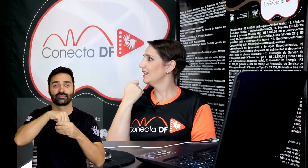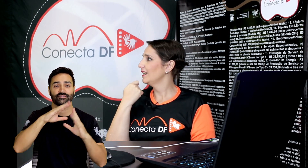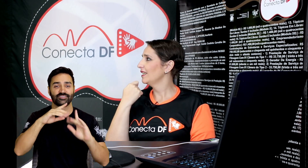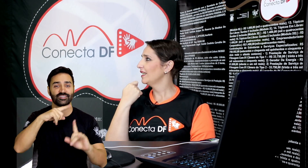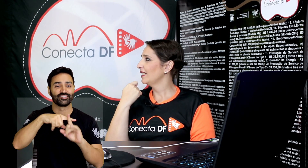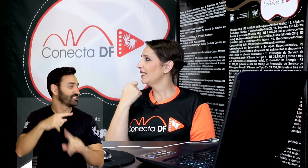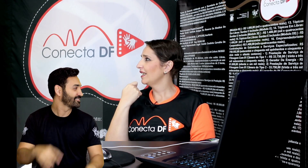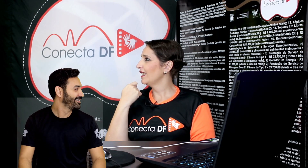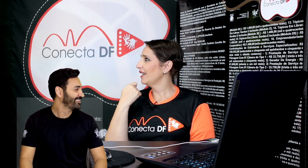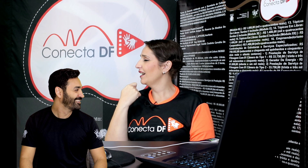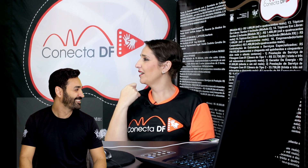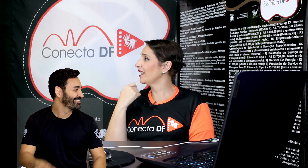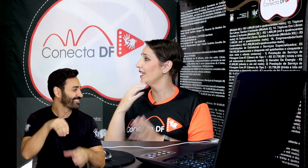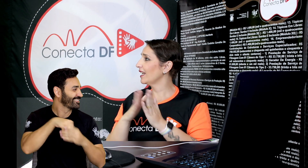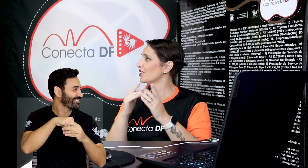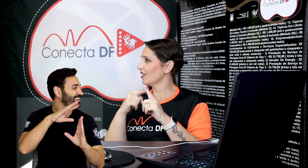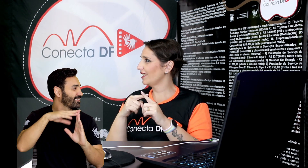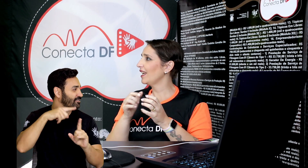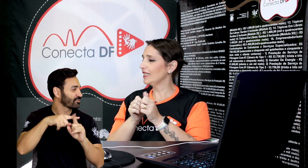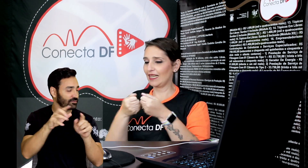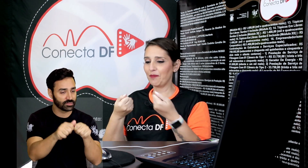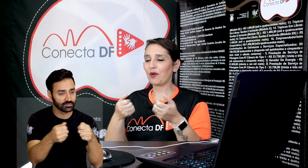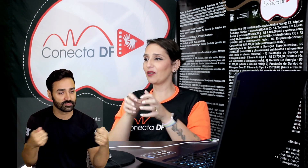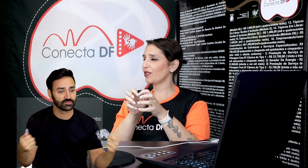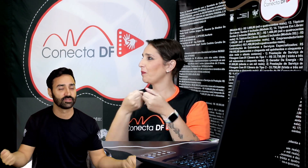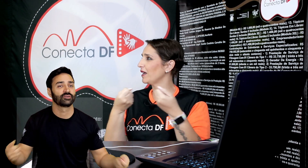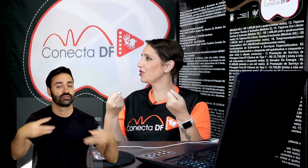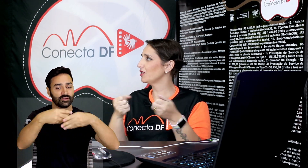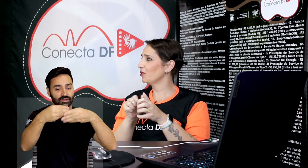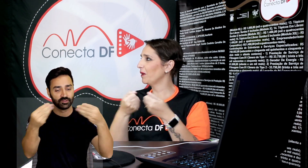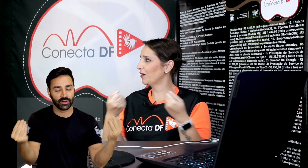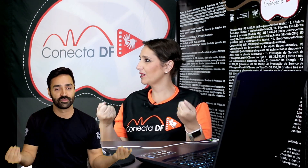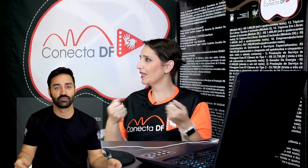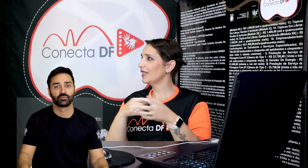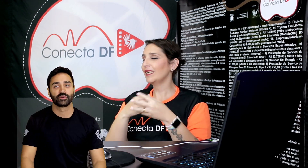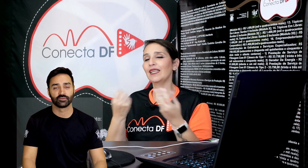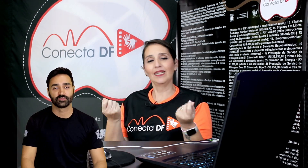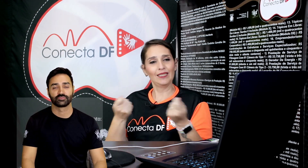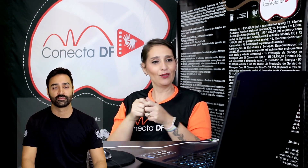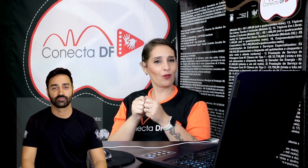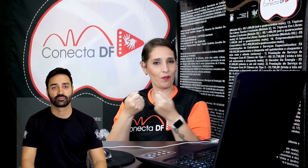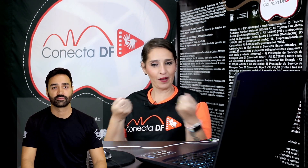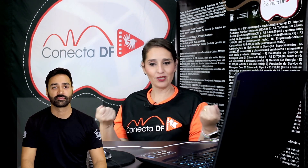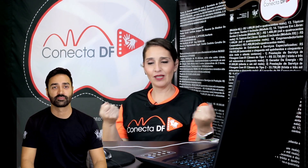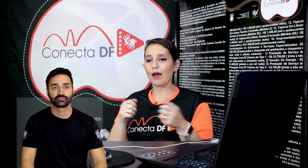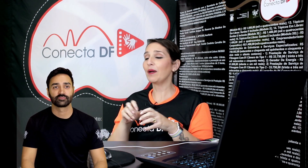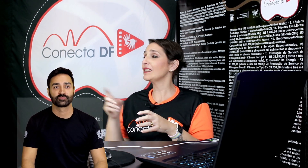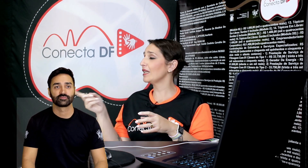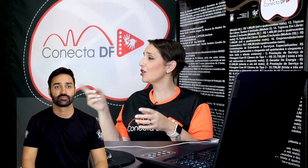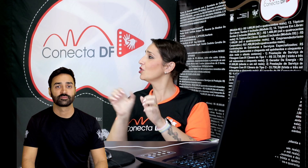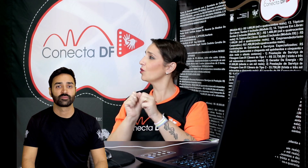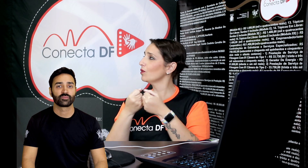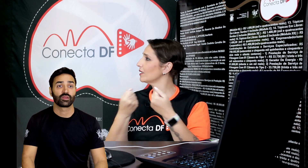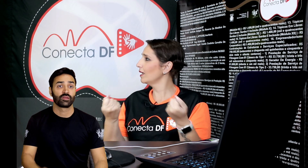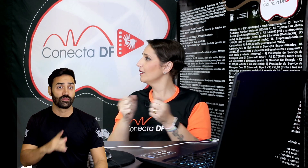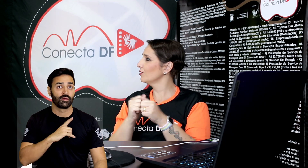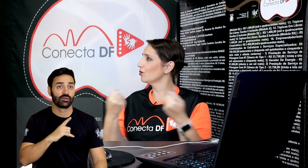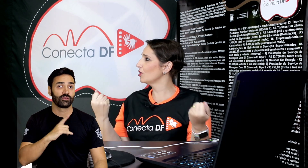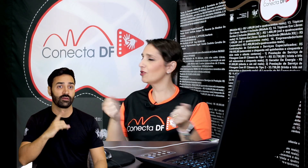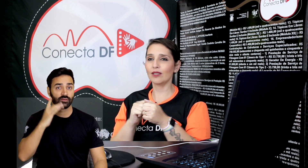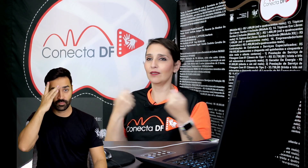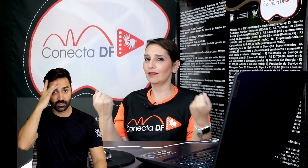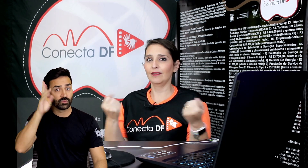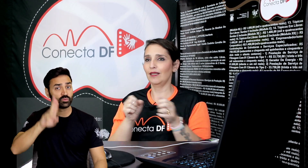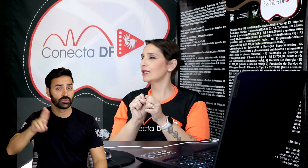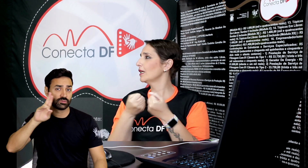mais na igreja, né? Esse aqui por causa do partir do pão, né? Do compartilhar. Mas tem gente que usa no